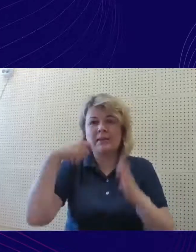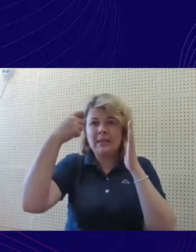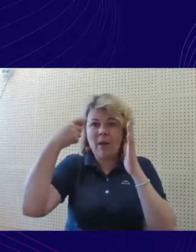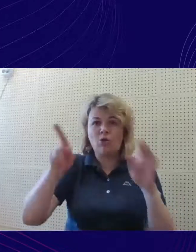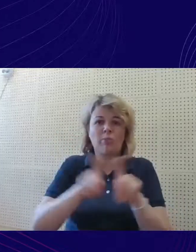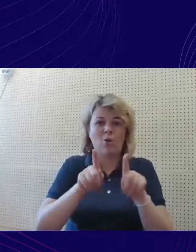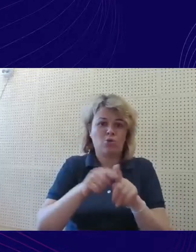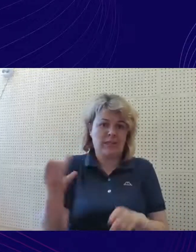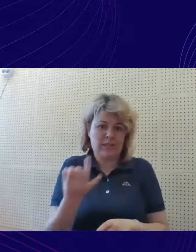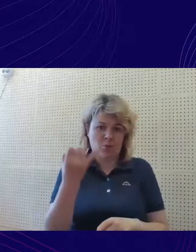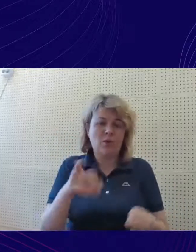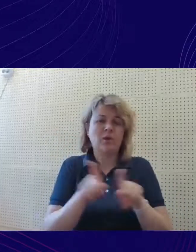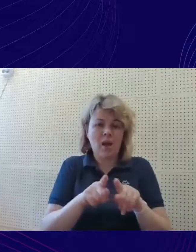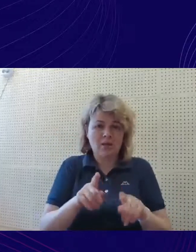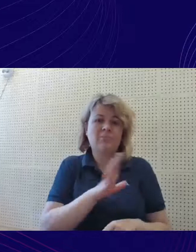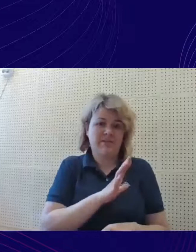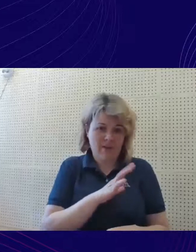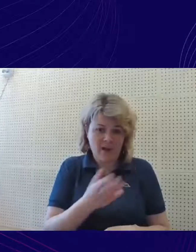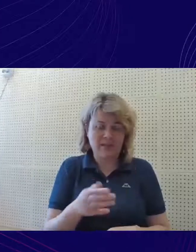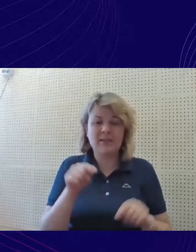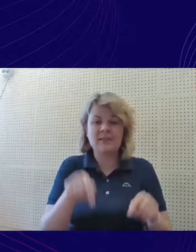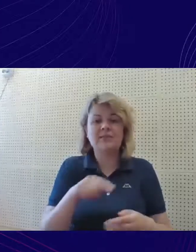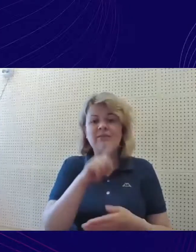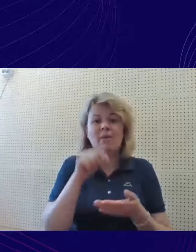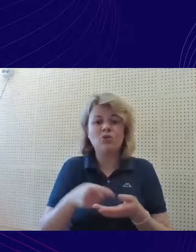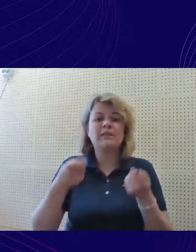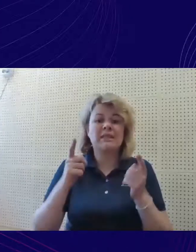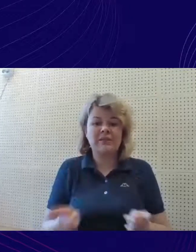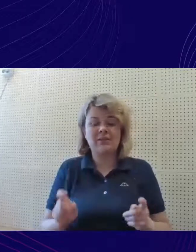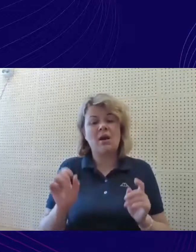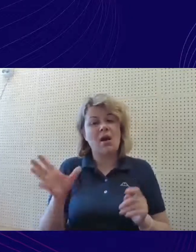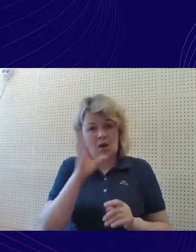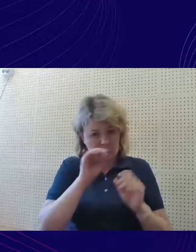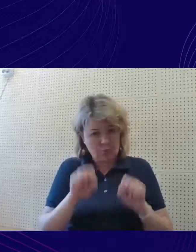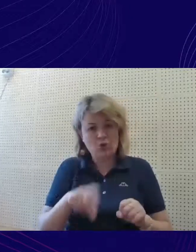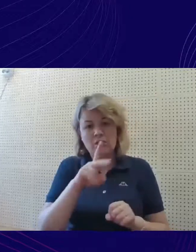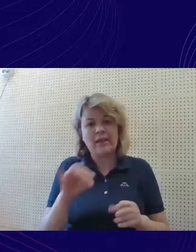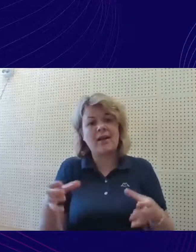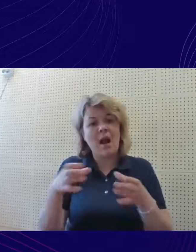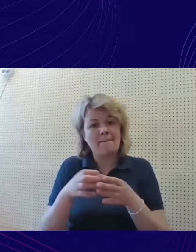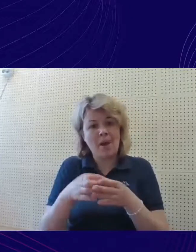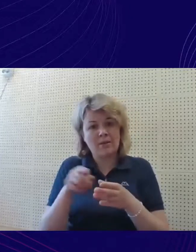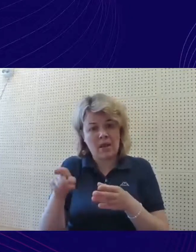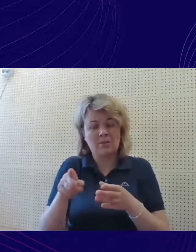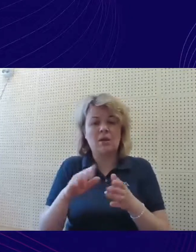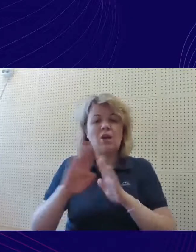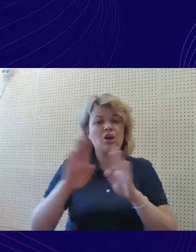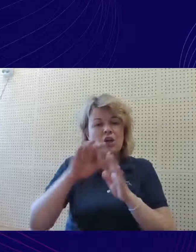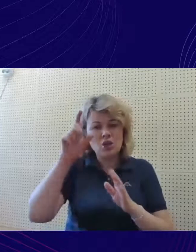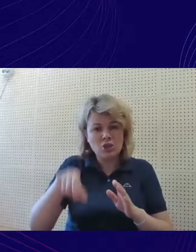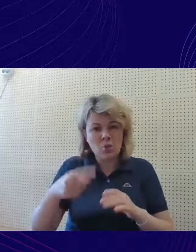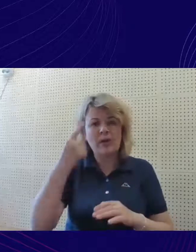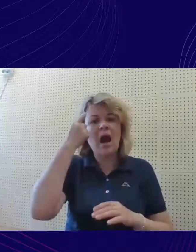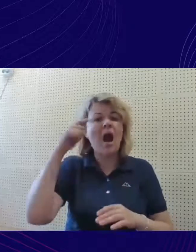И здесь вопрос, как бы, действительно, сможет ли команда, режиссер, автор